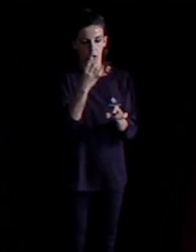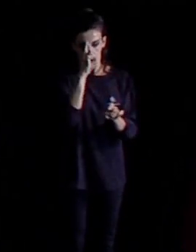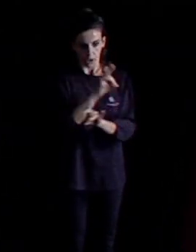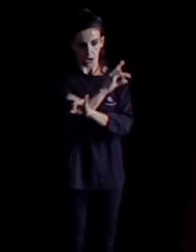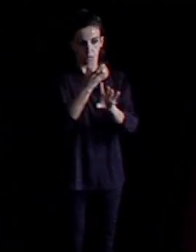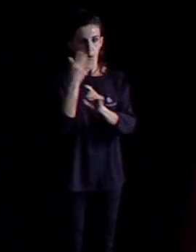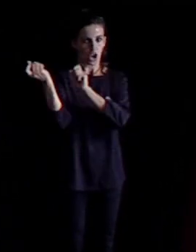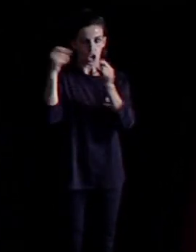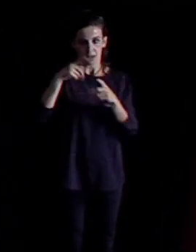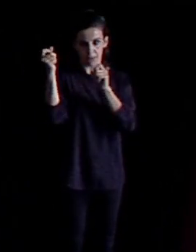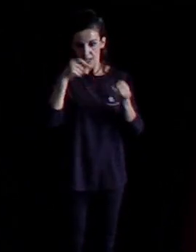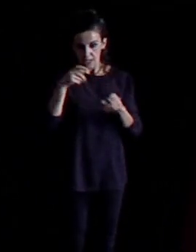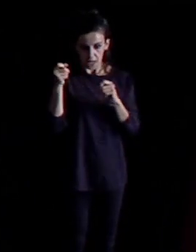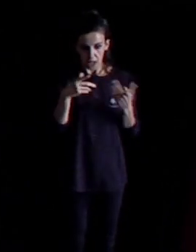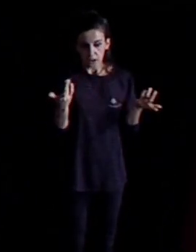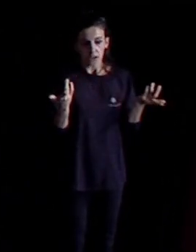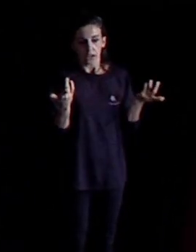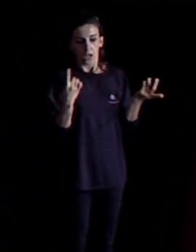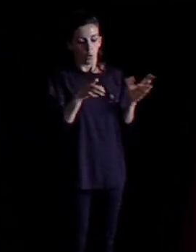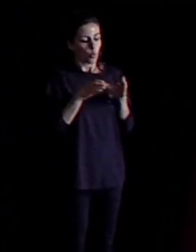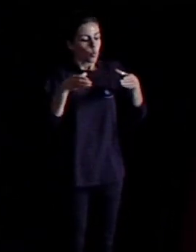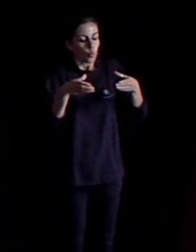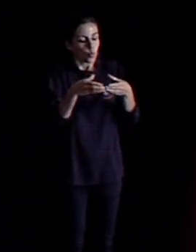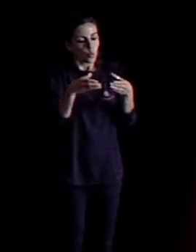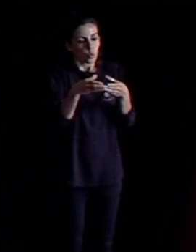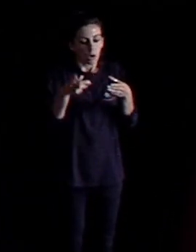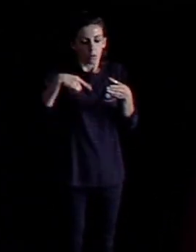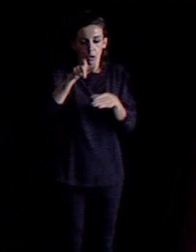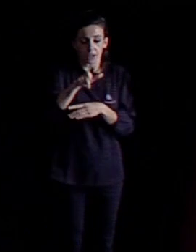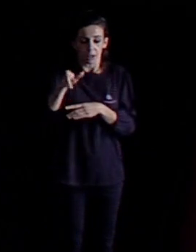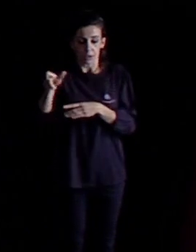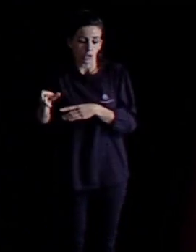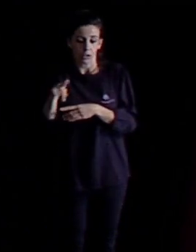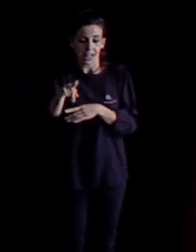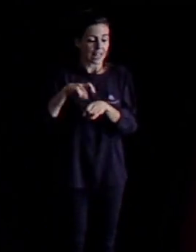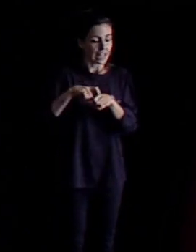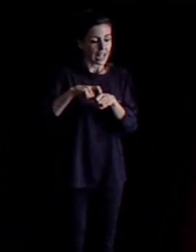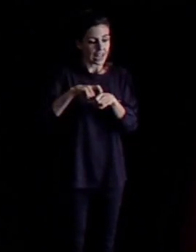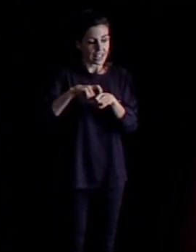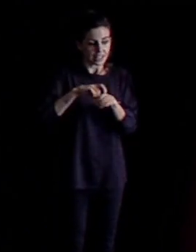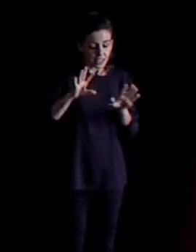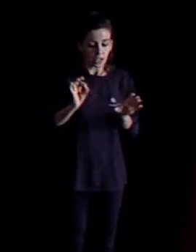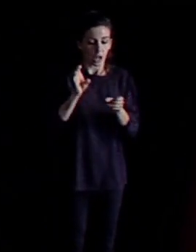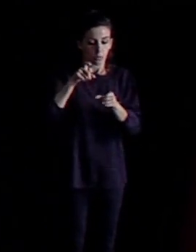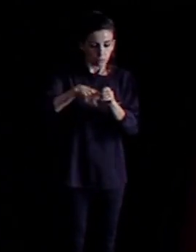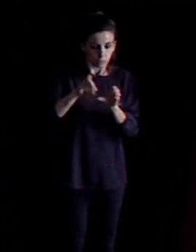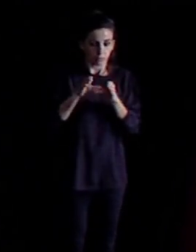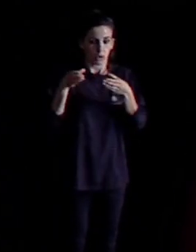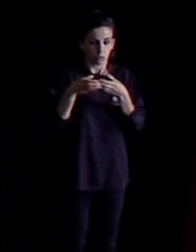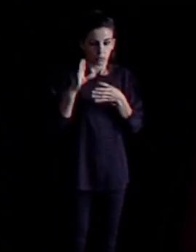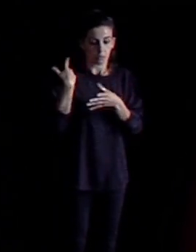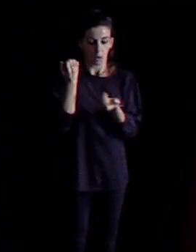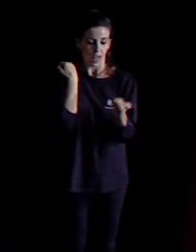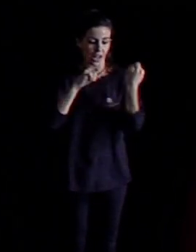por ejemplo, es un grupo que estas personas que tienen estas características y pertenecen a este grupo de reactivo